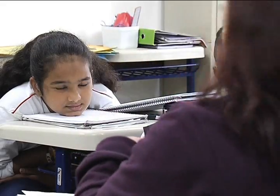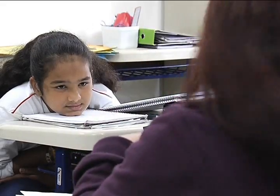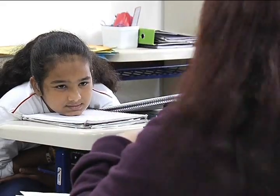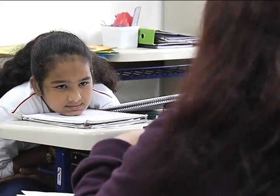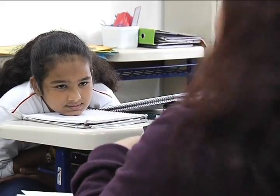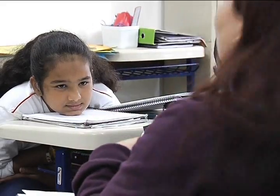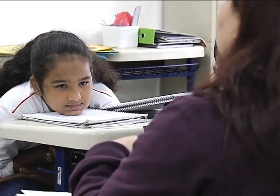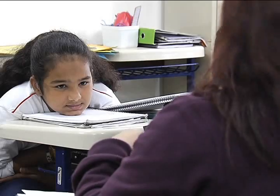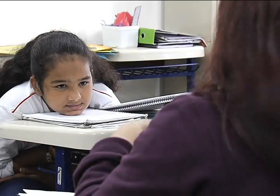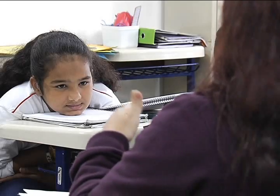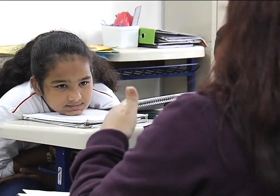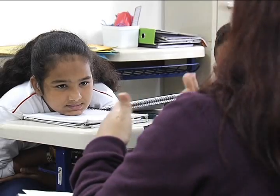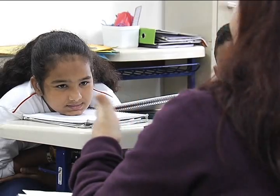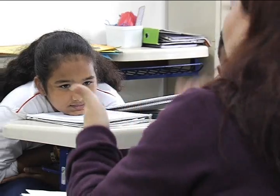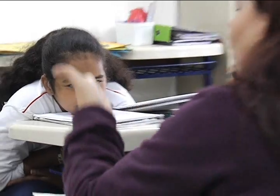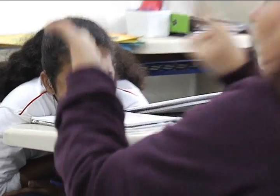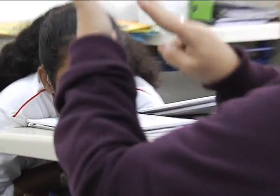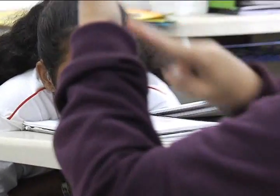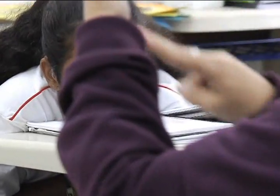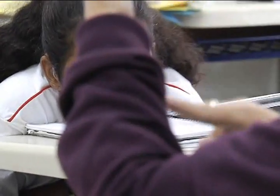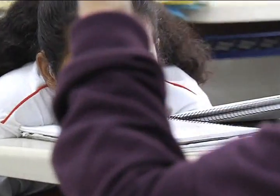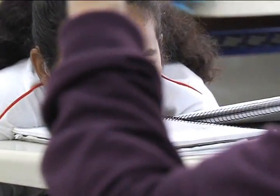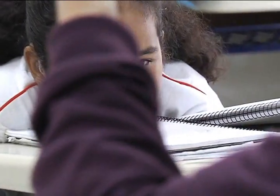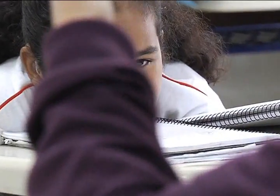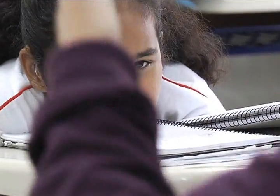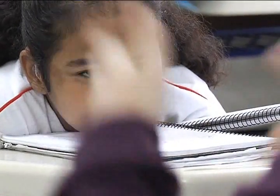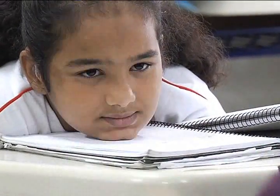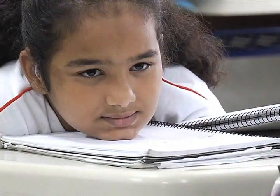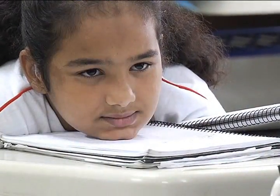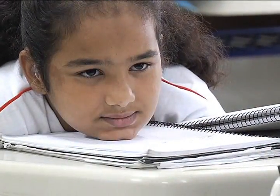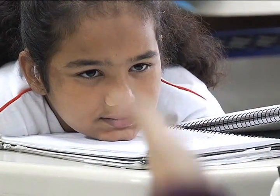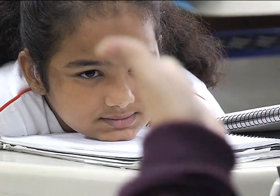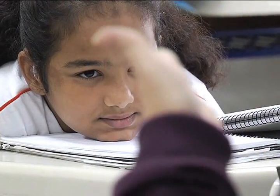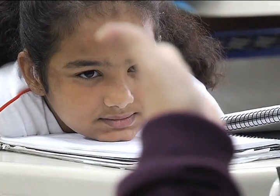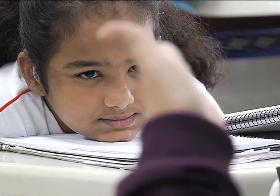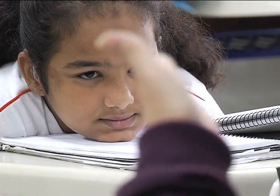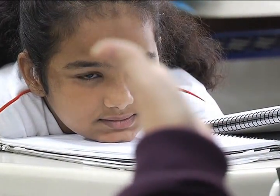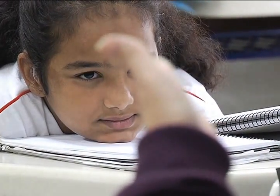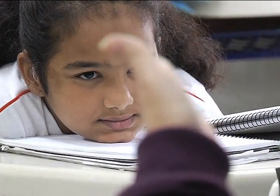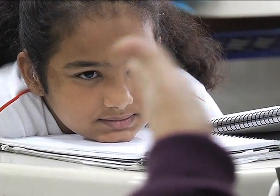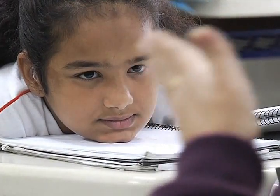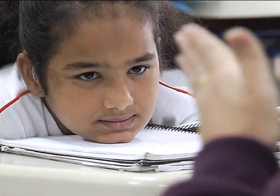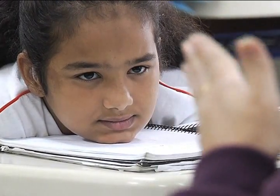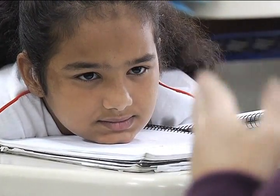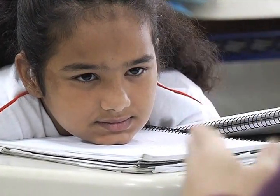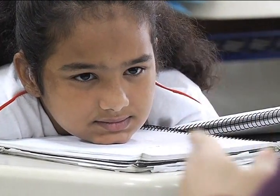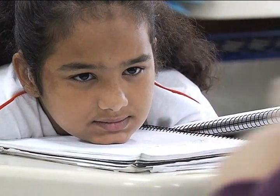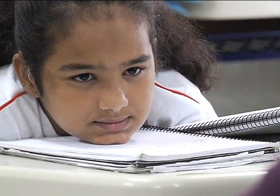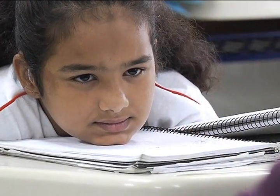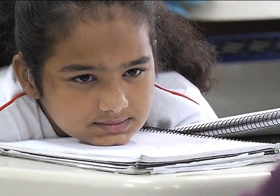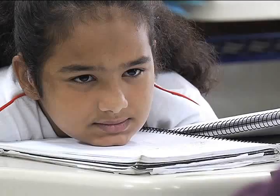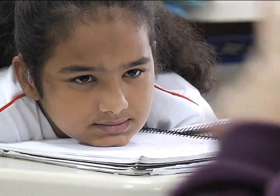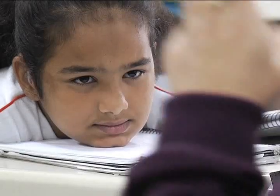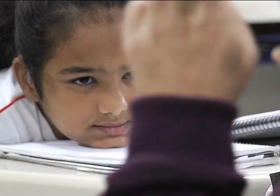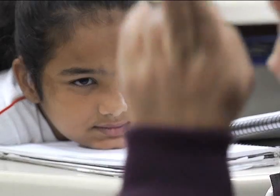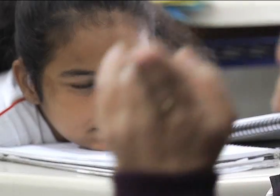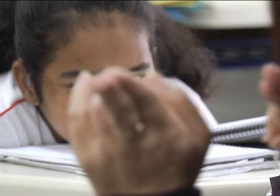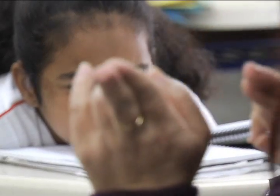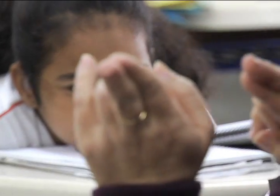aprendem o português escrito como segunda língua. Aqui, os estudantes surdos do 4º ano ainda estão aprendendo